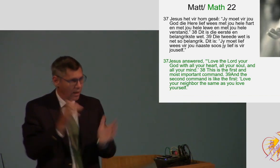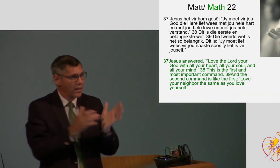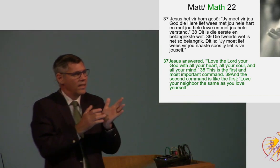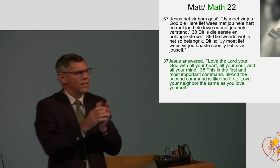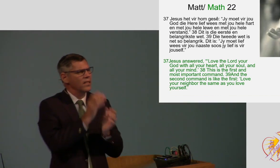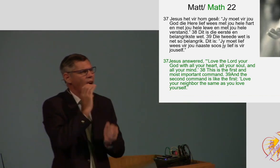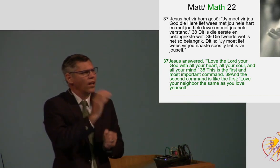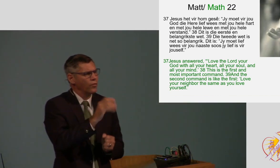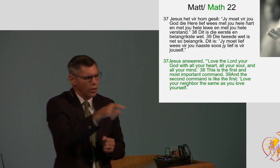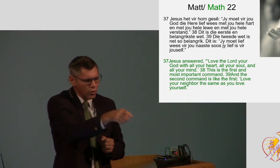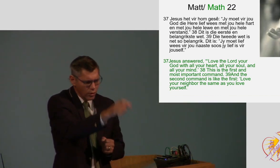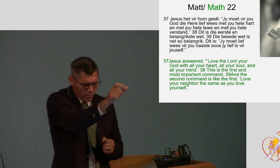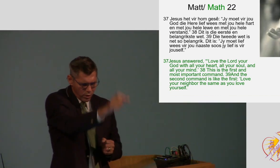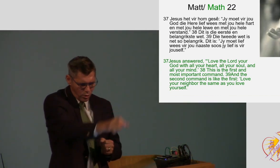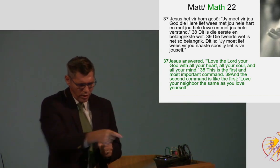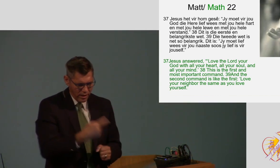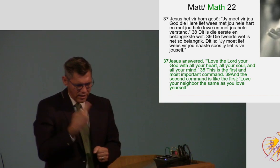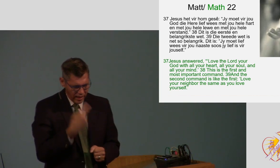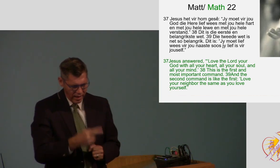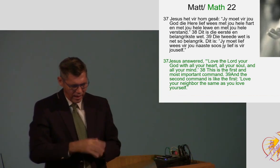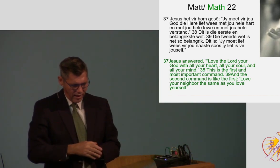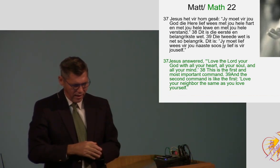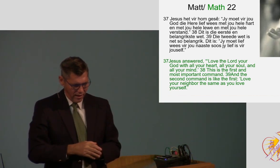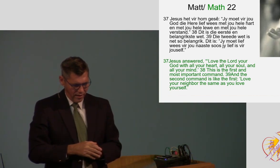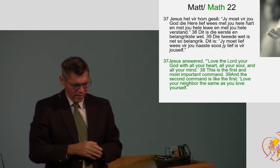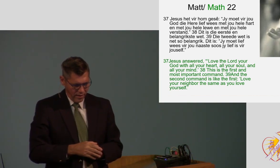Jesus antwoord toe die persoon en sê,